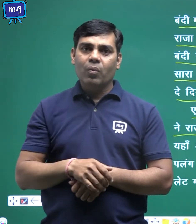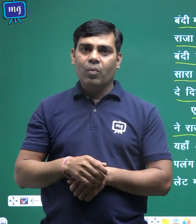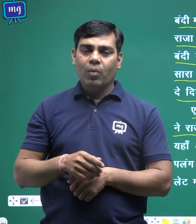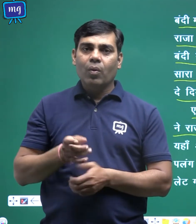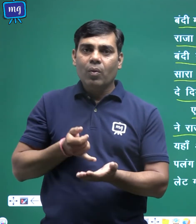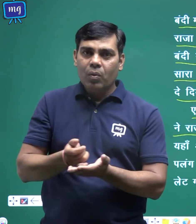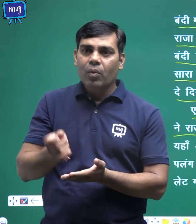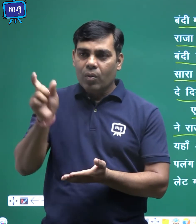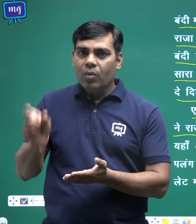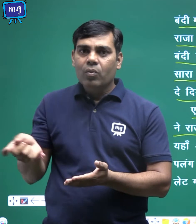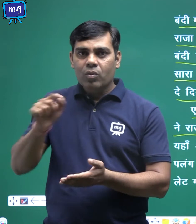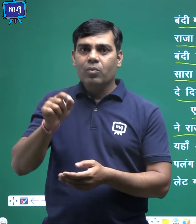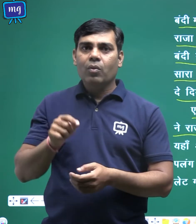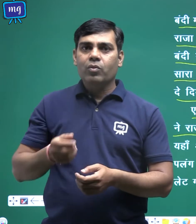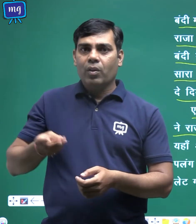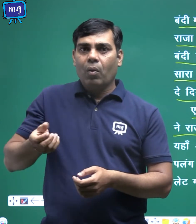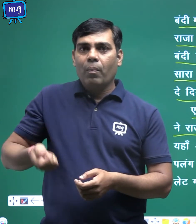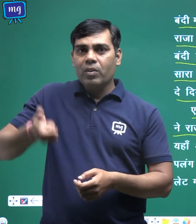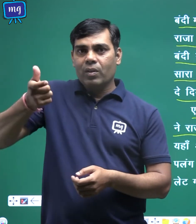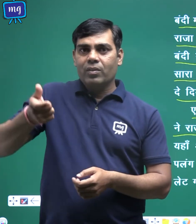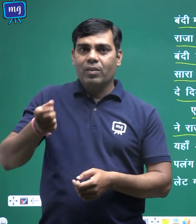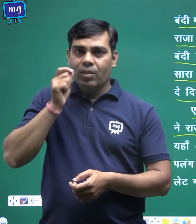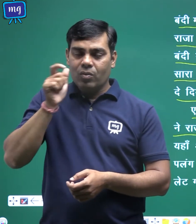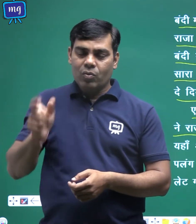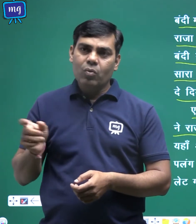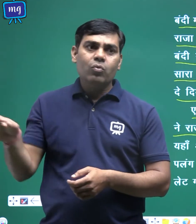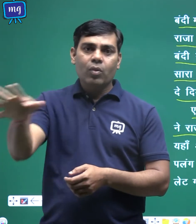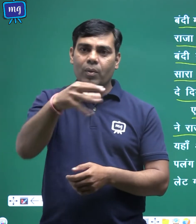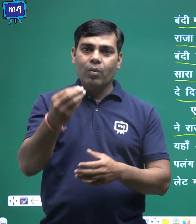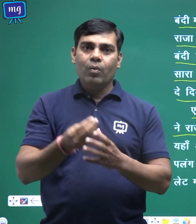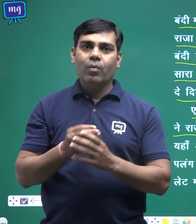जमींदार, सेठ सभी को